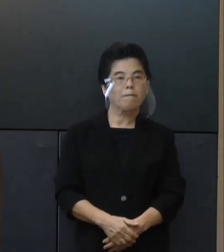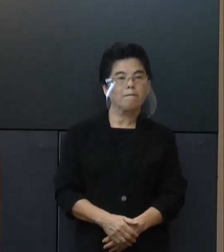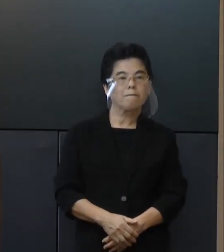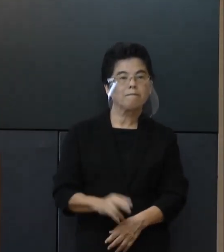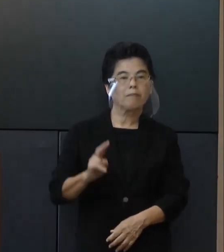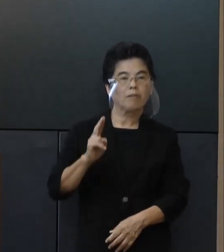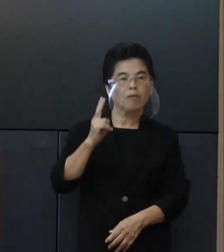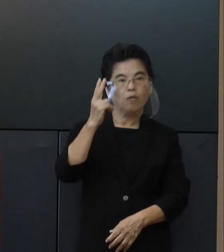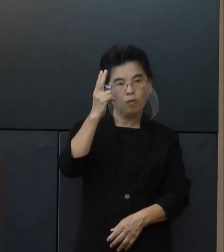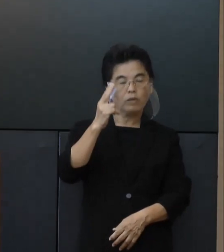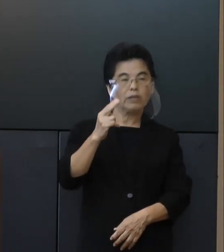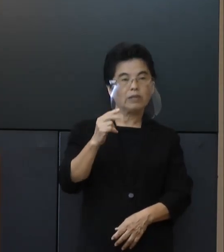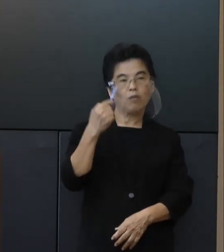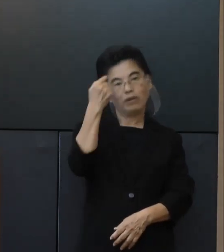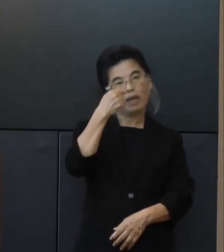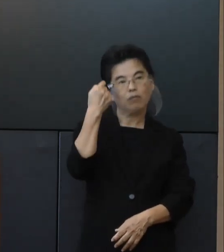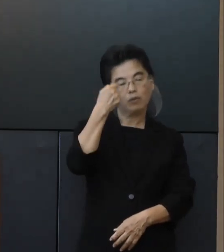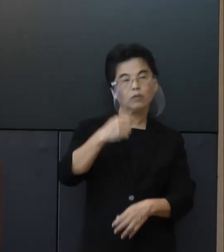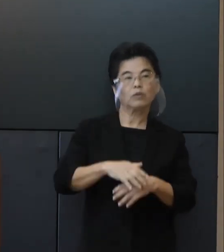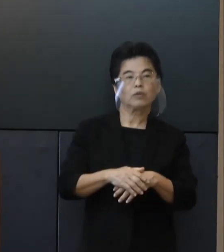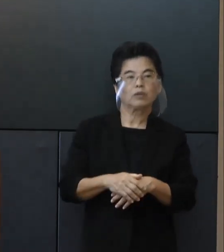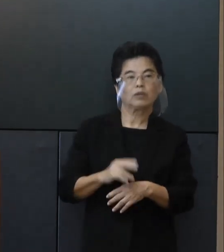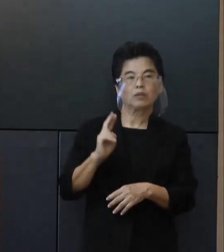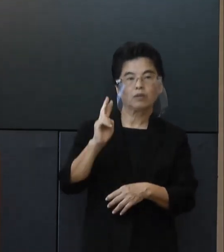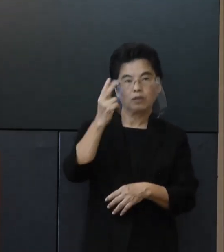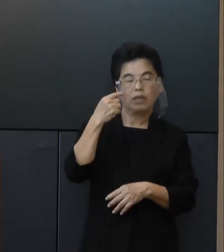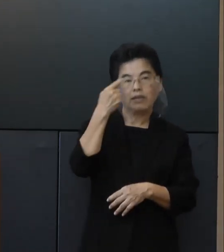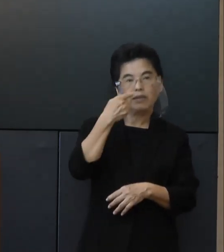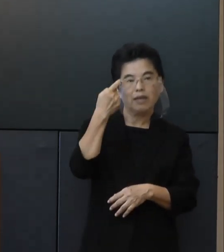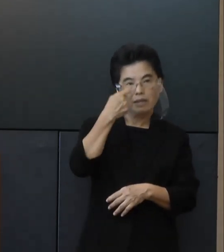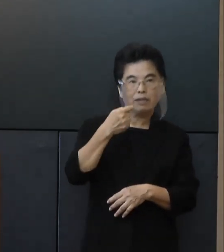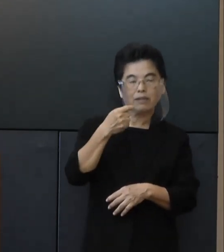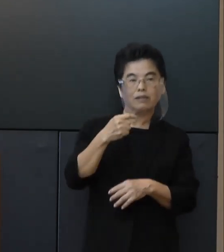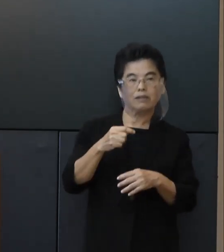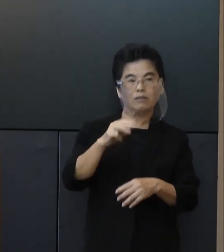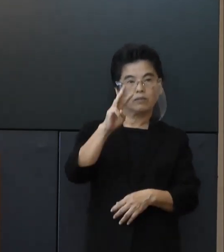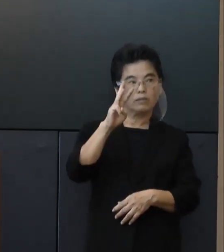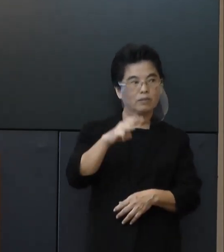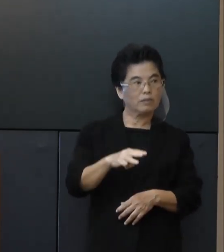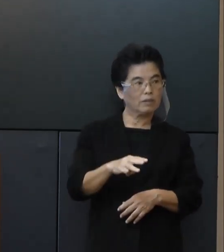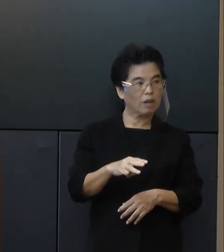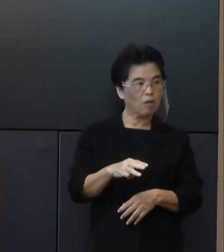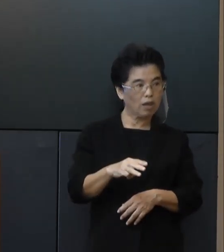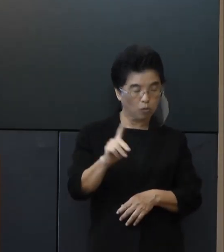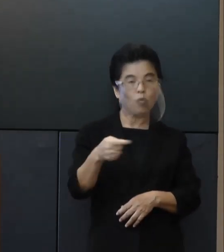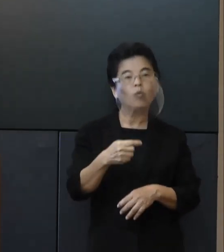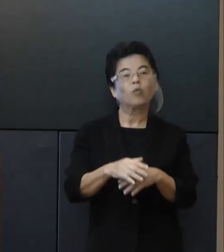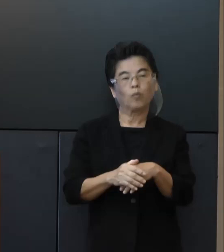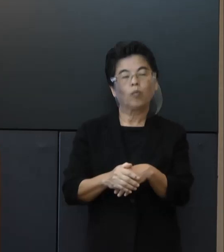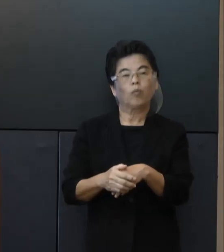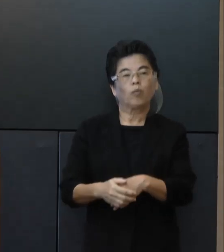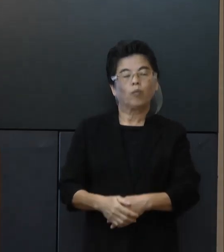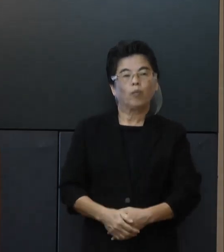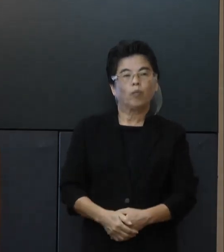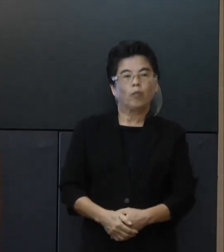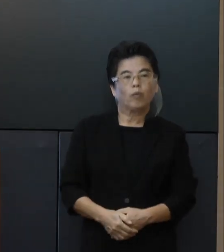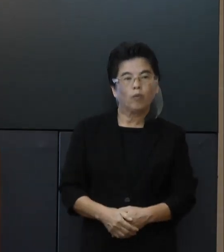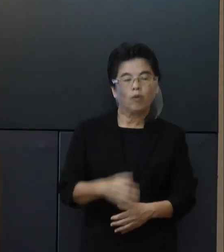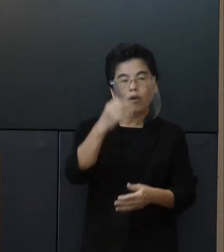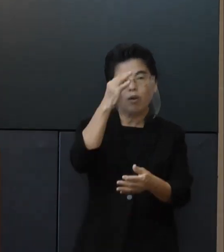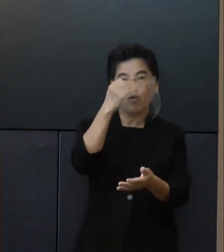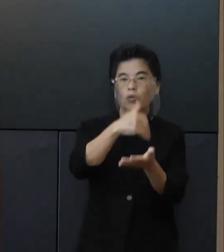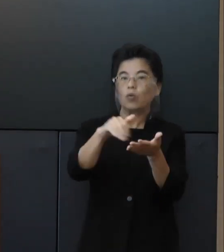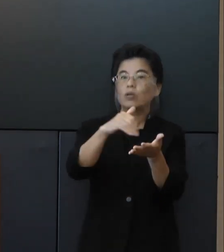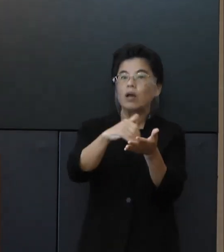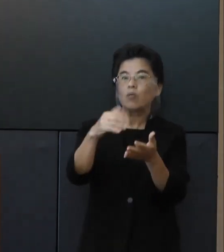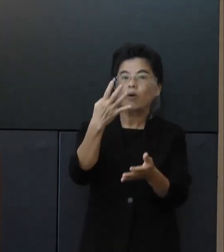社名の タイムスさん、 すみません、沖縄タイムスの川野と申します。先ほどのタコについてお伺いしたいんですが、予算額はいく